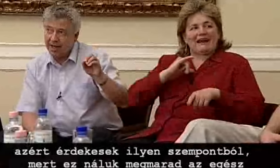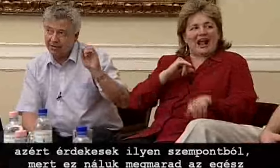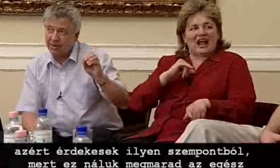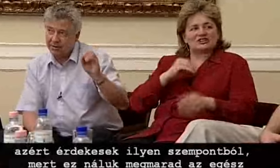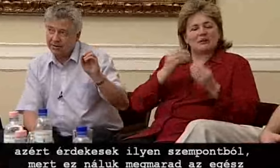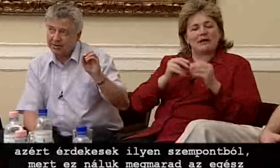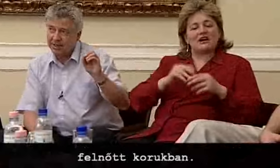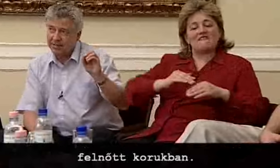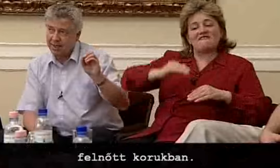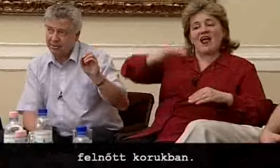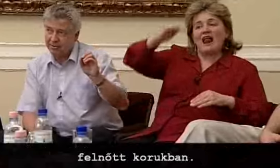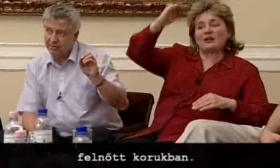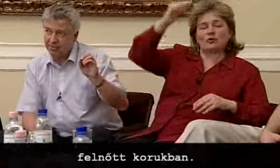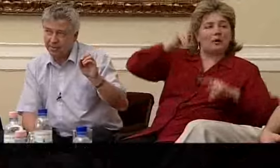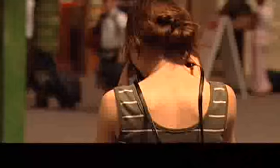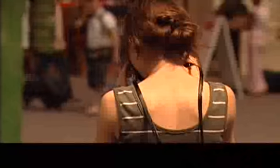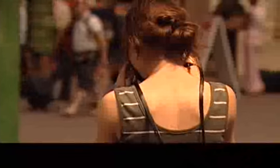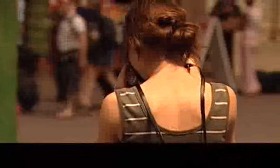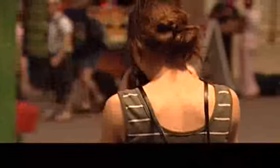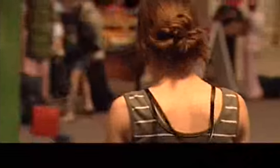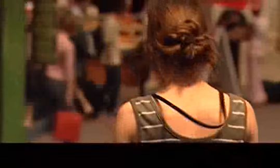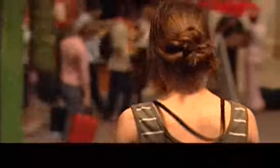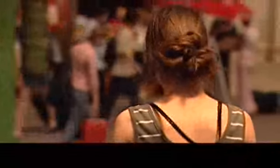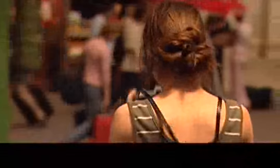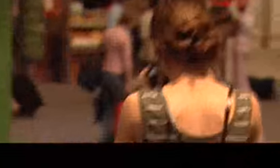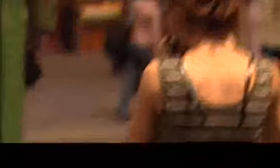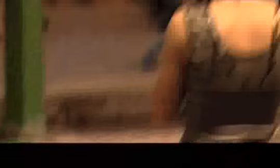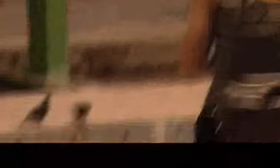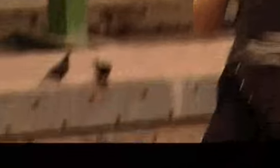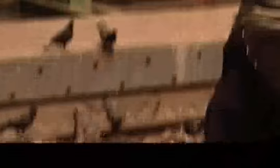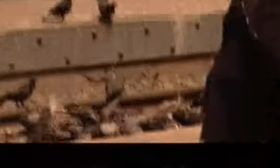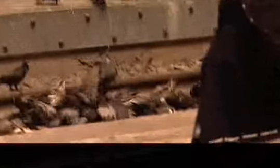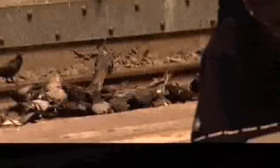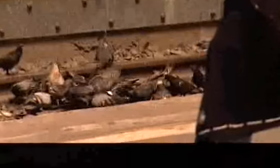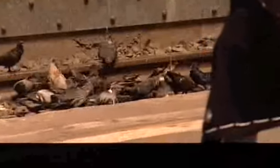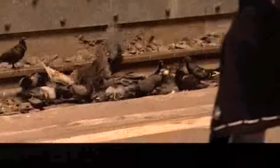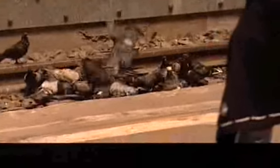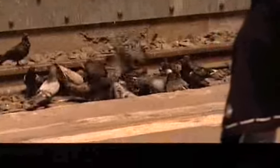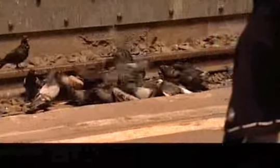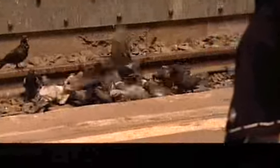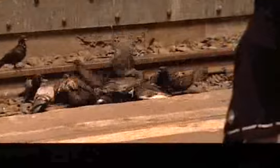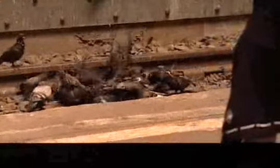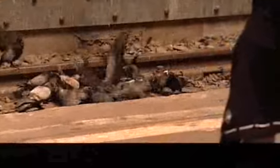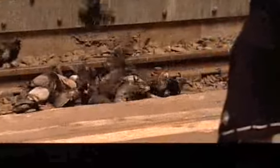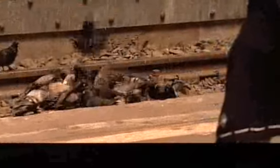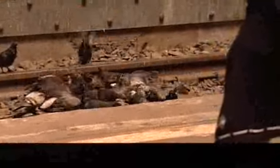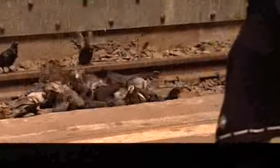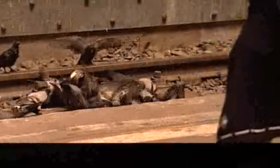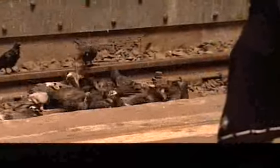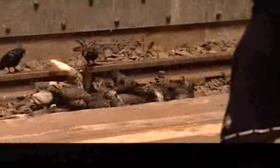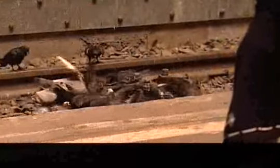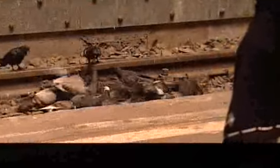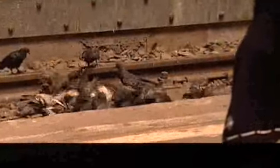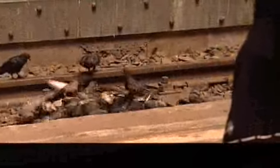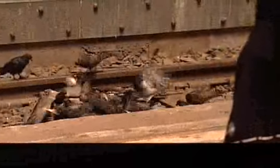mert náluk megmarad az egész felnőtt korúba. 3 órakor 30 perc múlva a 11. vágányról. A vonat